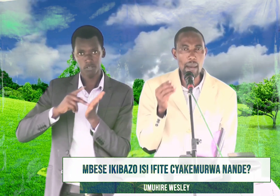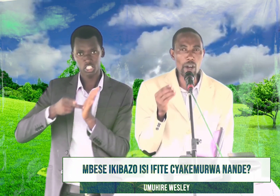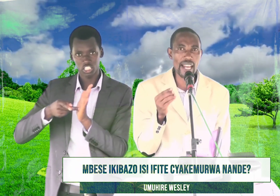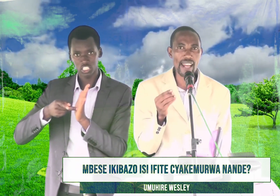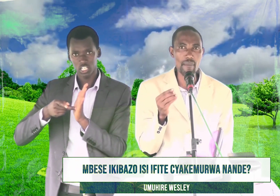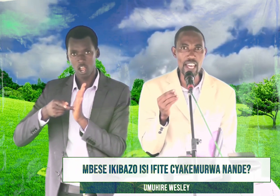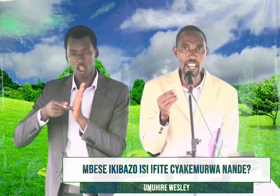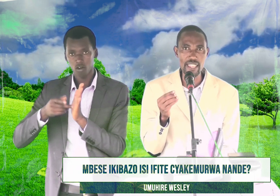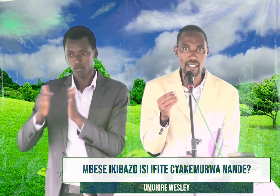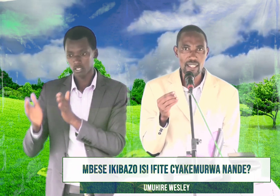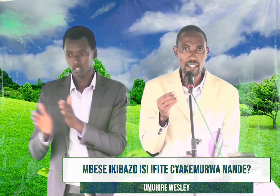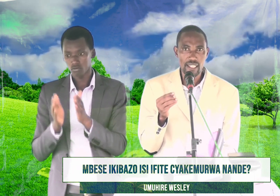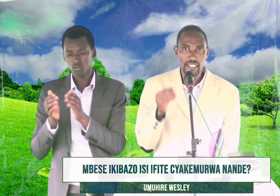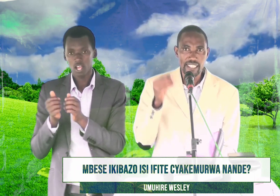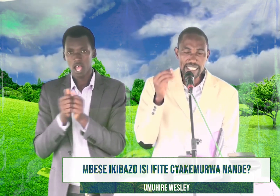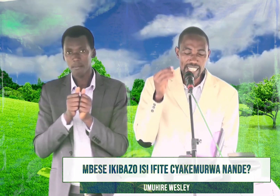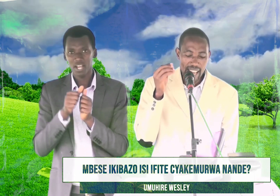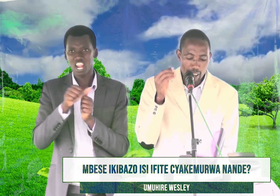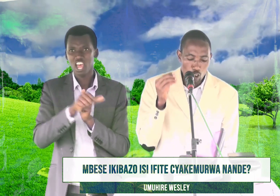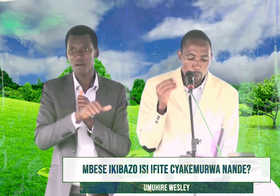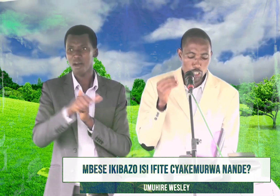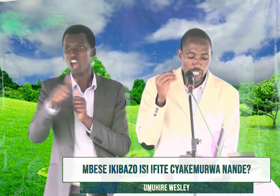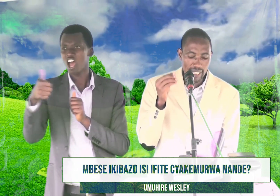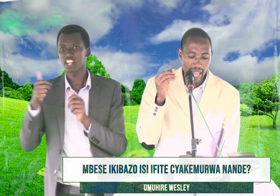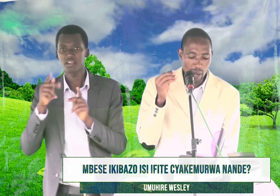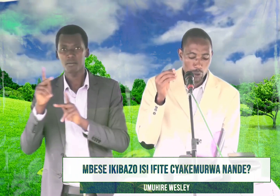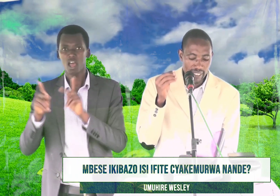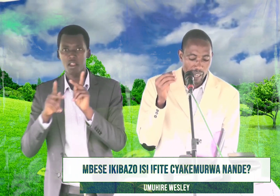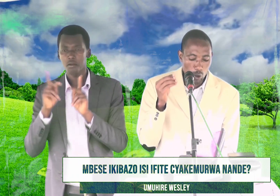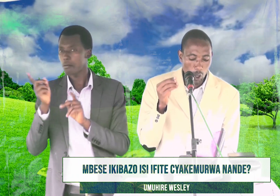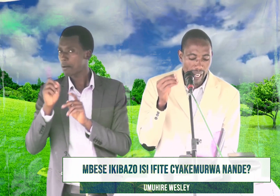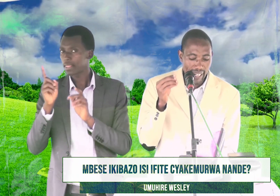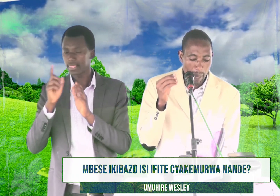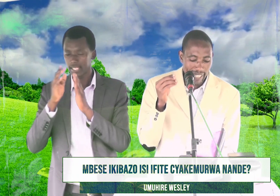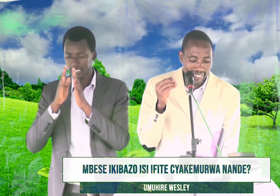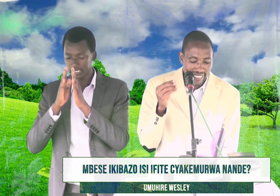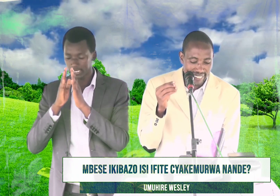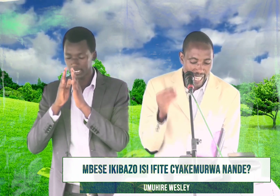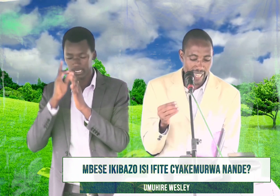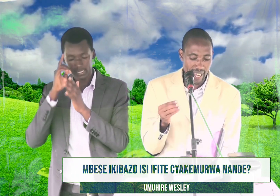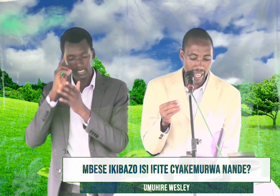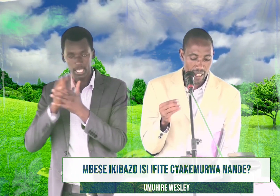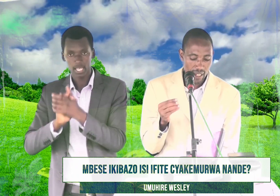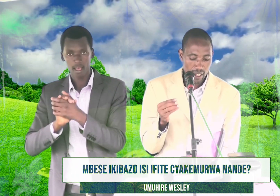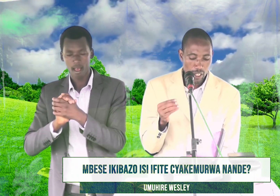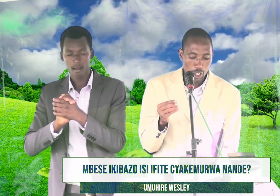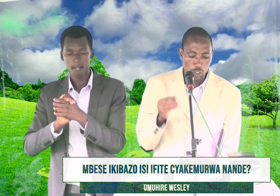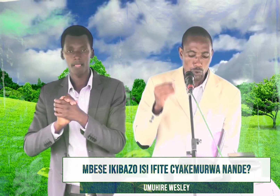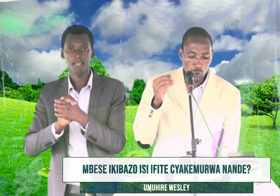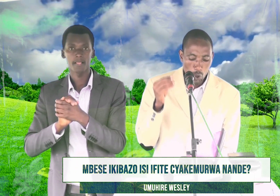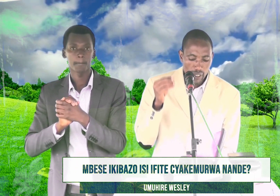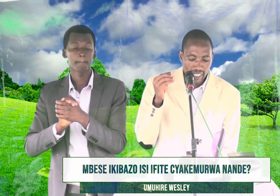Iri jambo riraremereye. N'igihe hari umushinga ugiye gukorana n'abatizera,